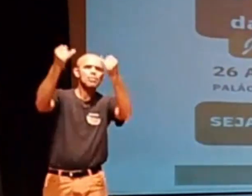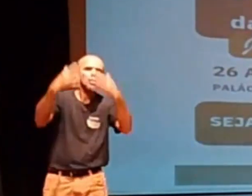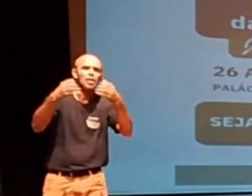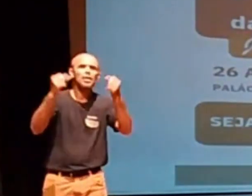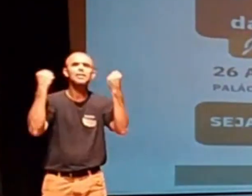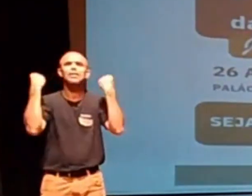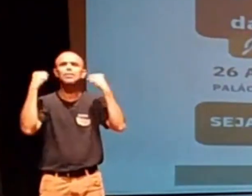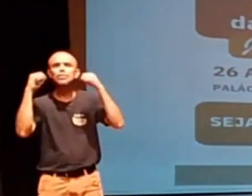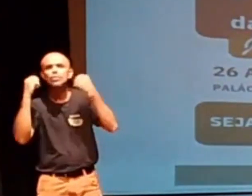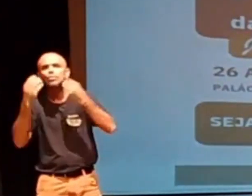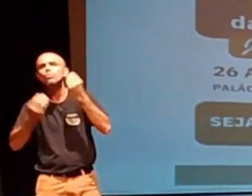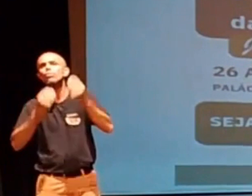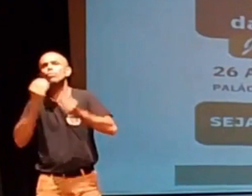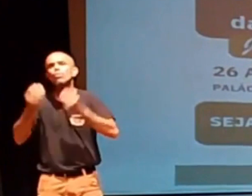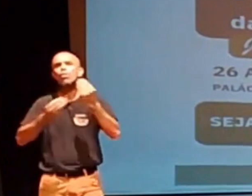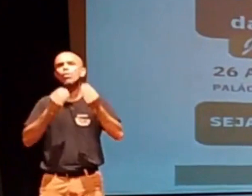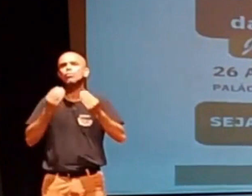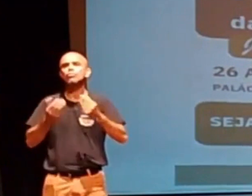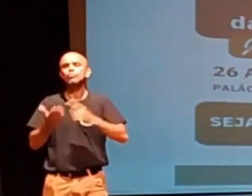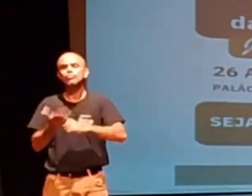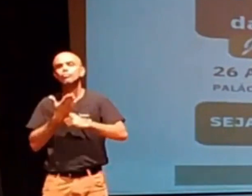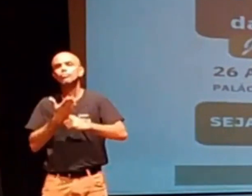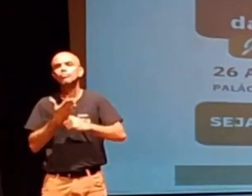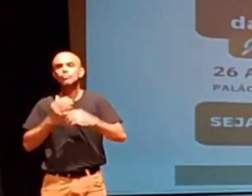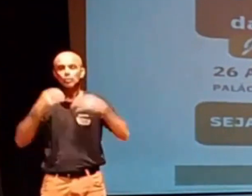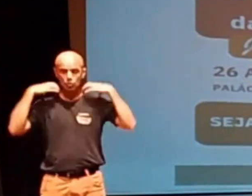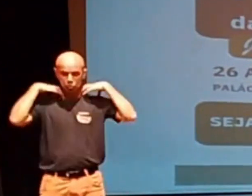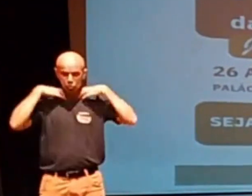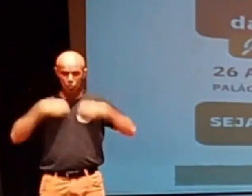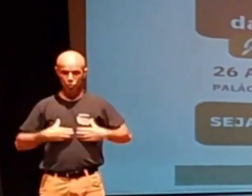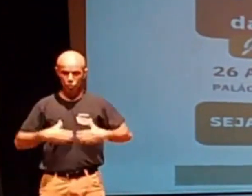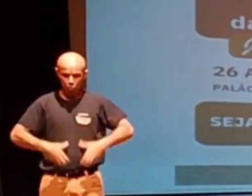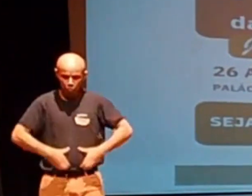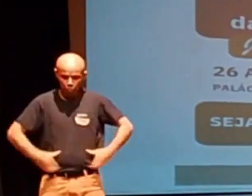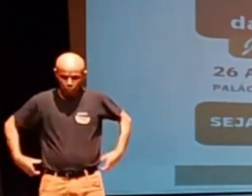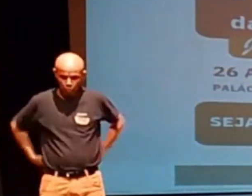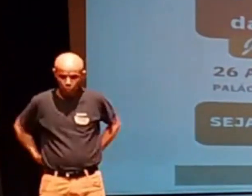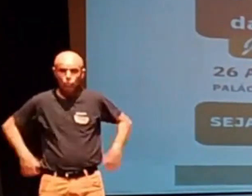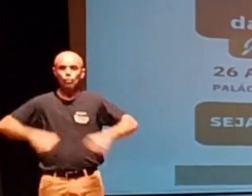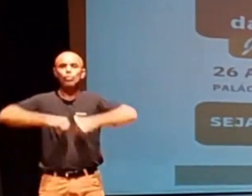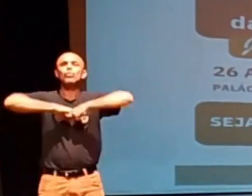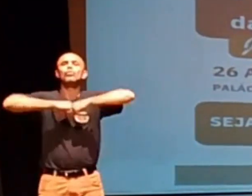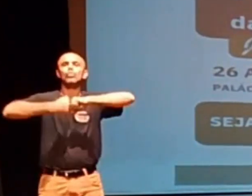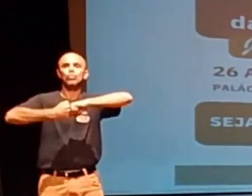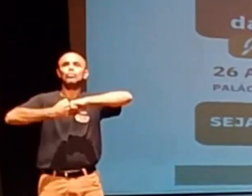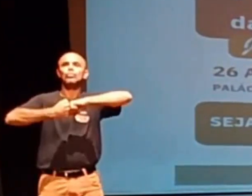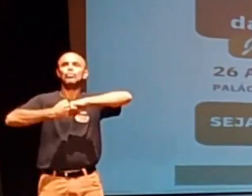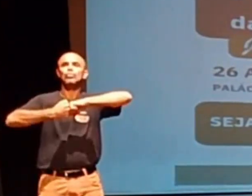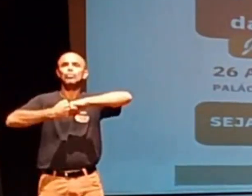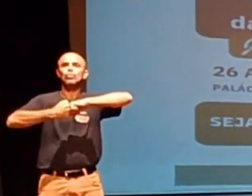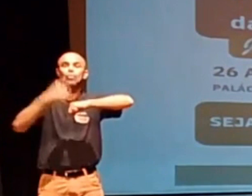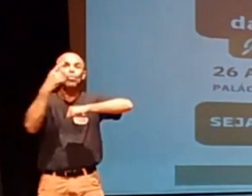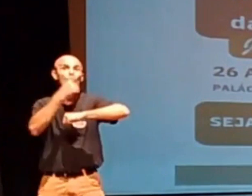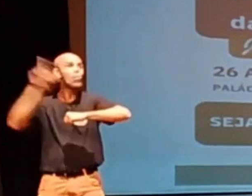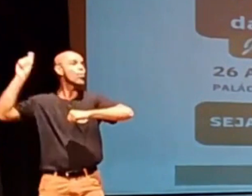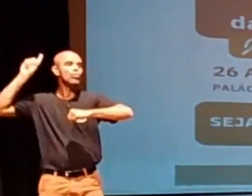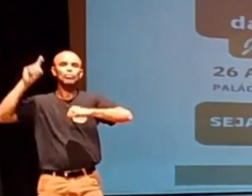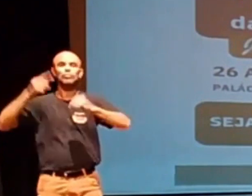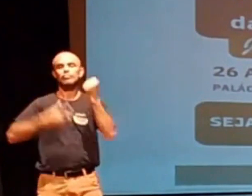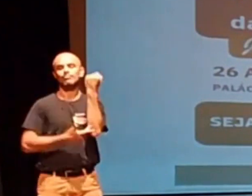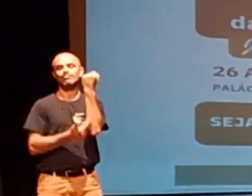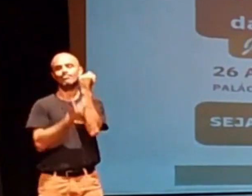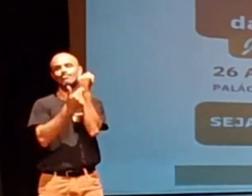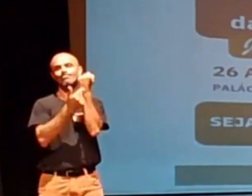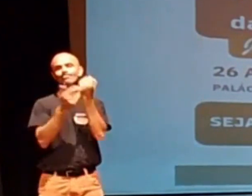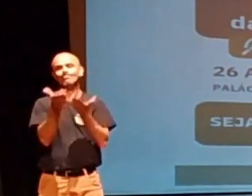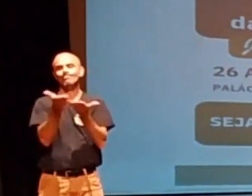explicando exatamente o que é isso, o colete ortopédico, né? E, no último caso, cirurgia. Mas esses são os tratamentos,